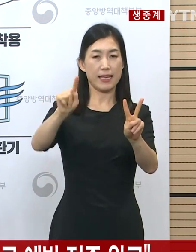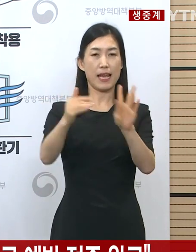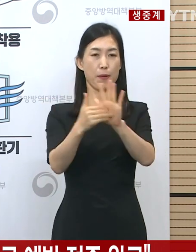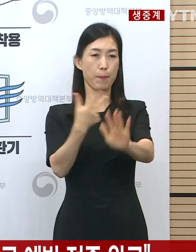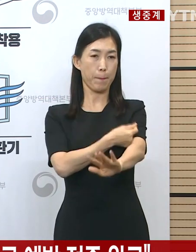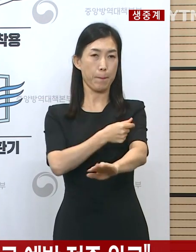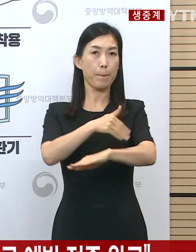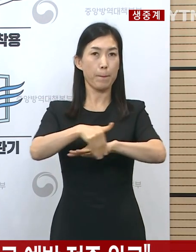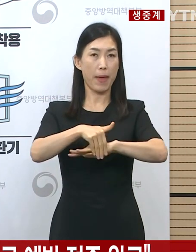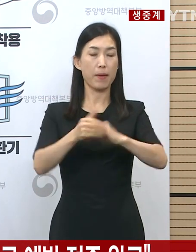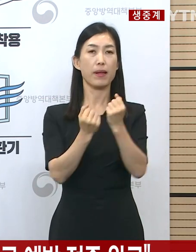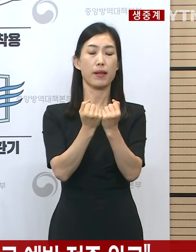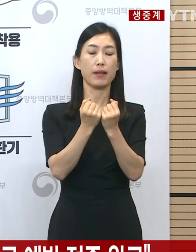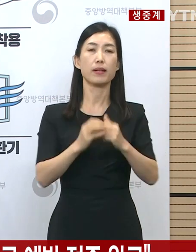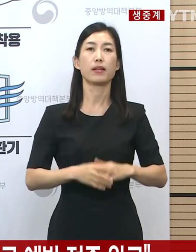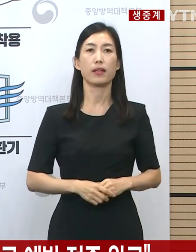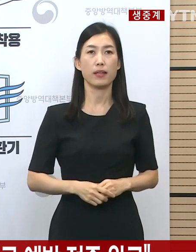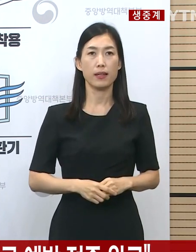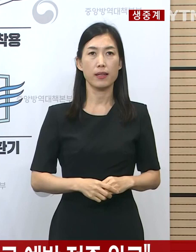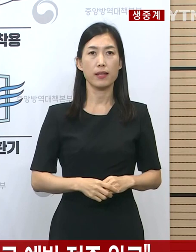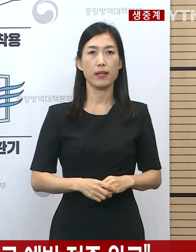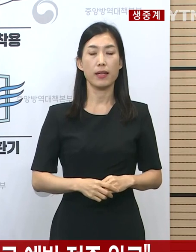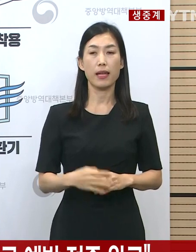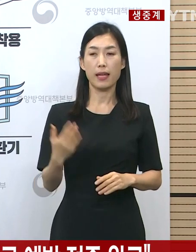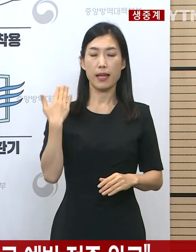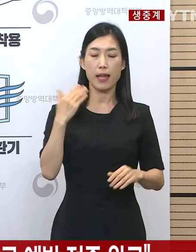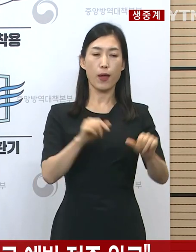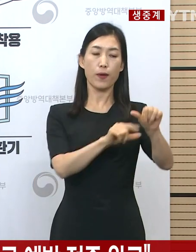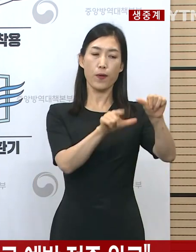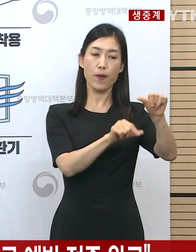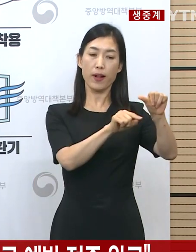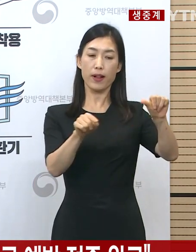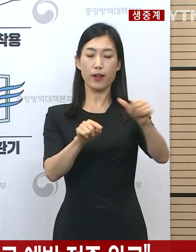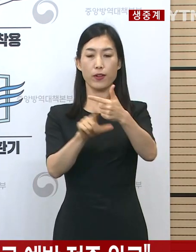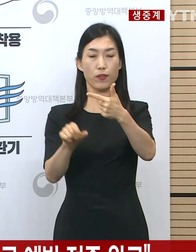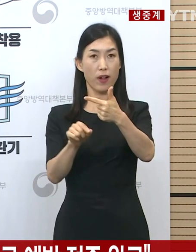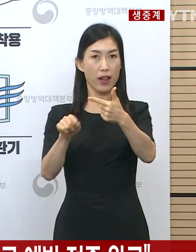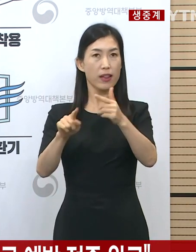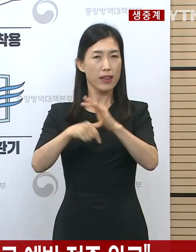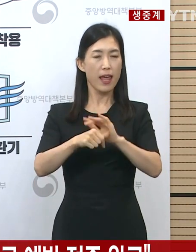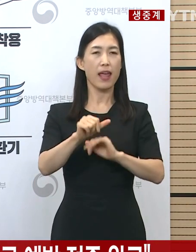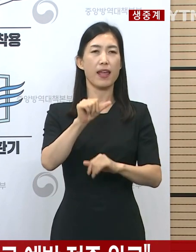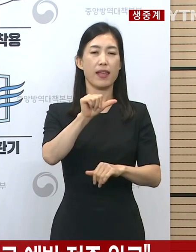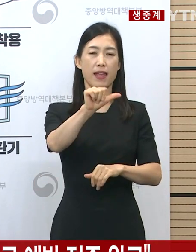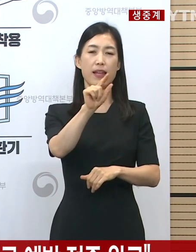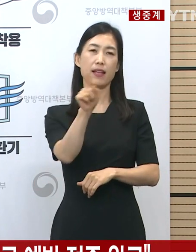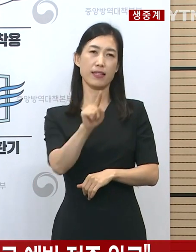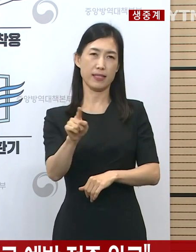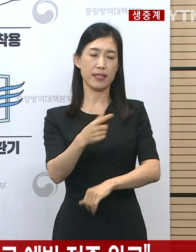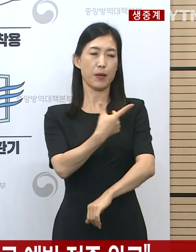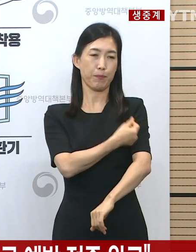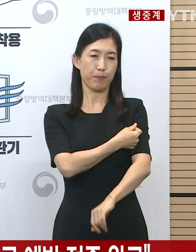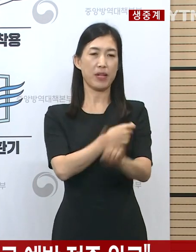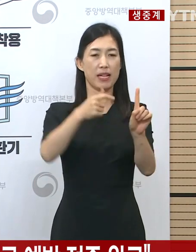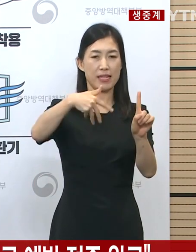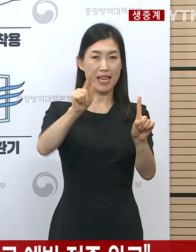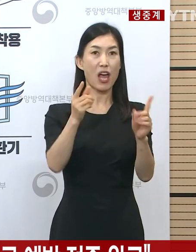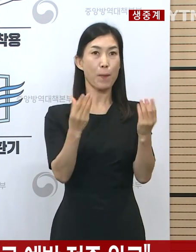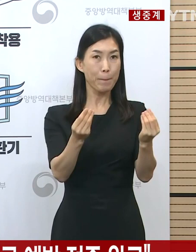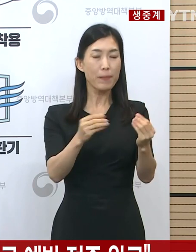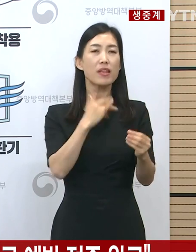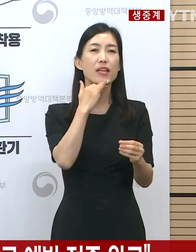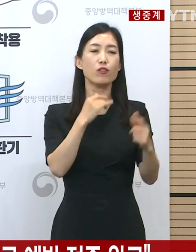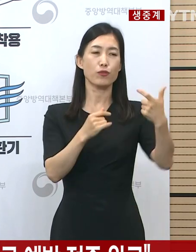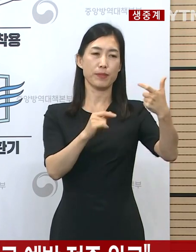현황을 말씀드리겠습니다. 지난 5월에서 6월 동안 아스트라제네카로 1차 접종을